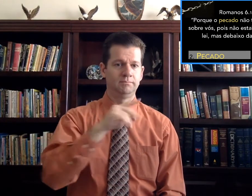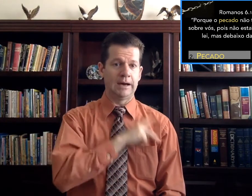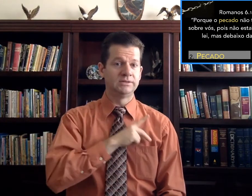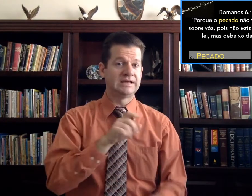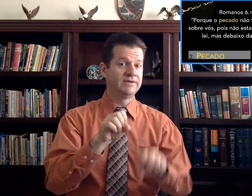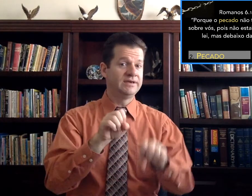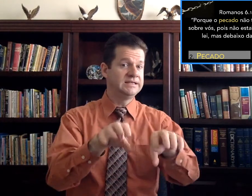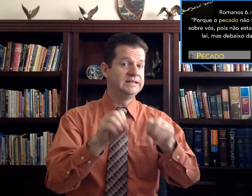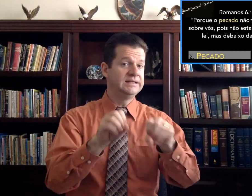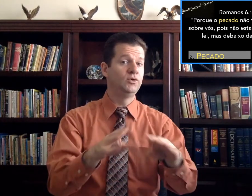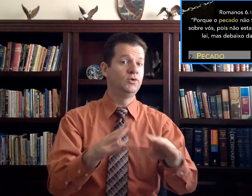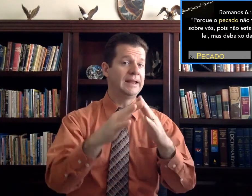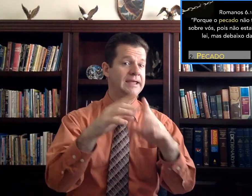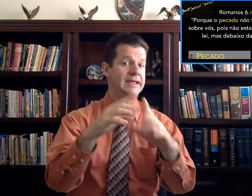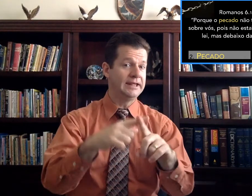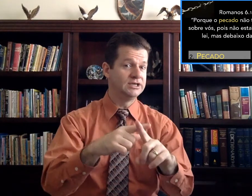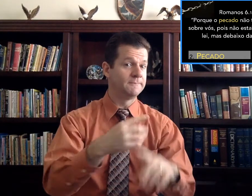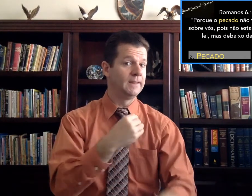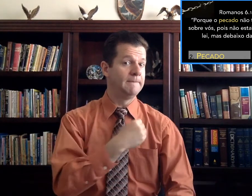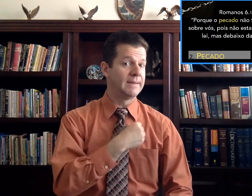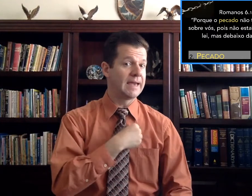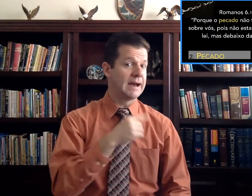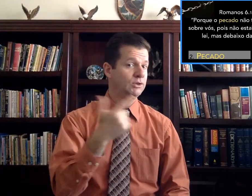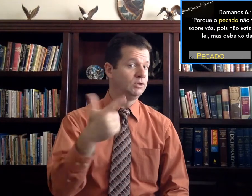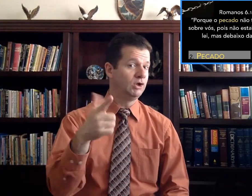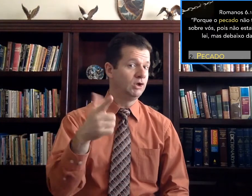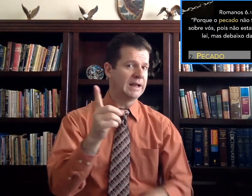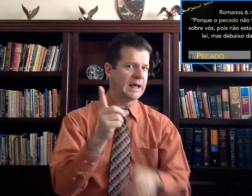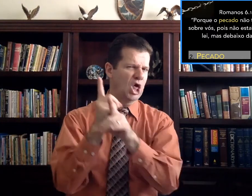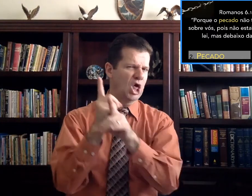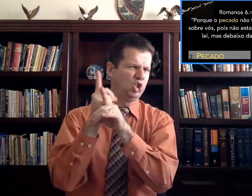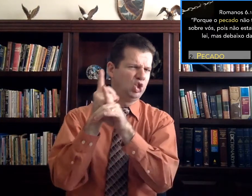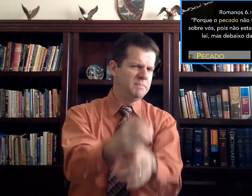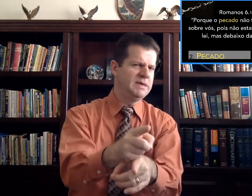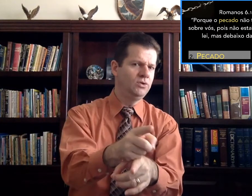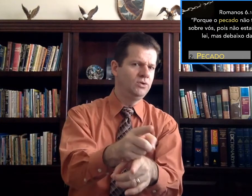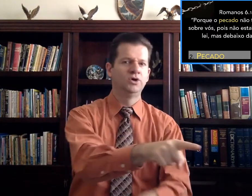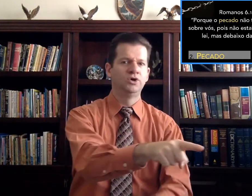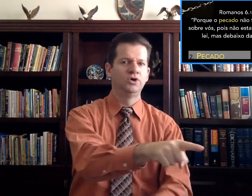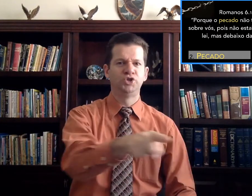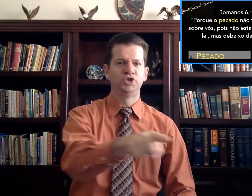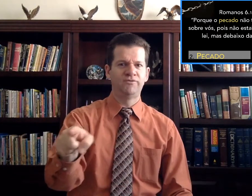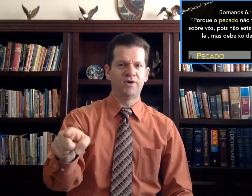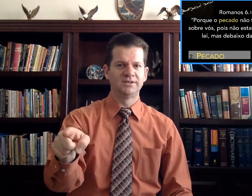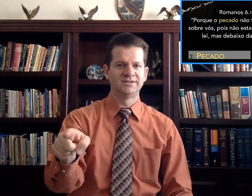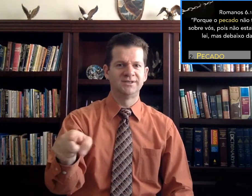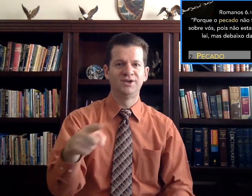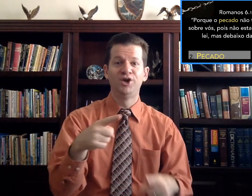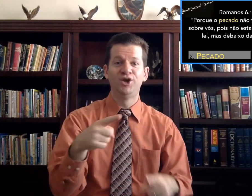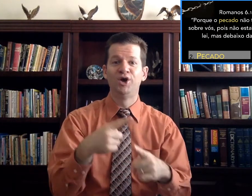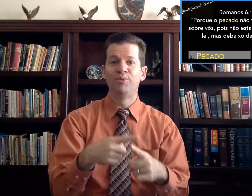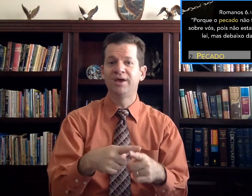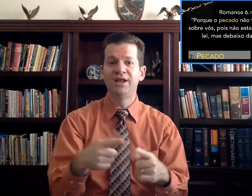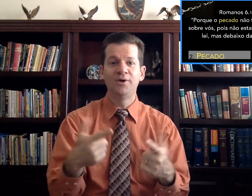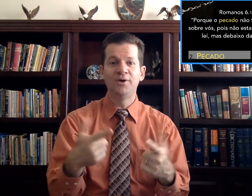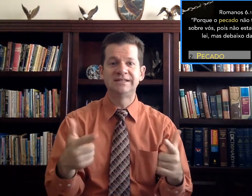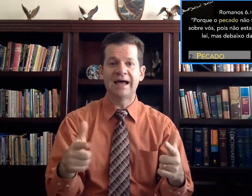Paulo estava ensinando para a igreja: o pecado não terá domínio sobre vós, porque não